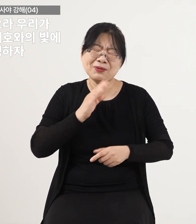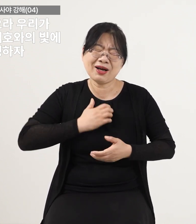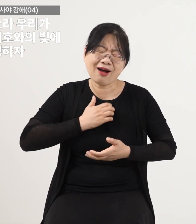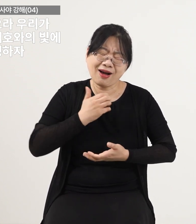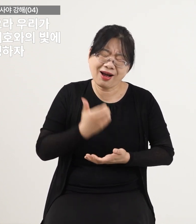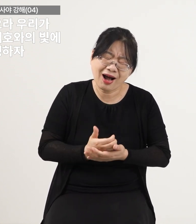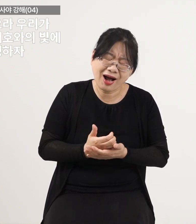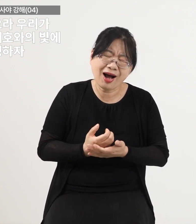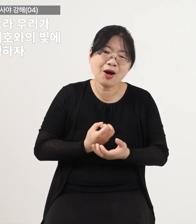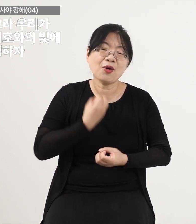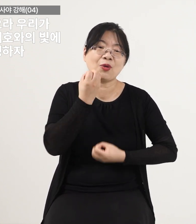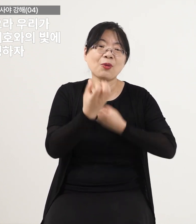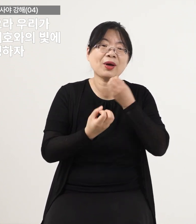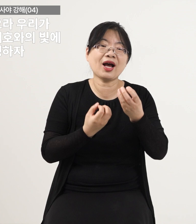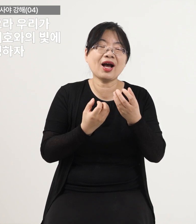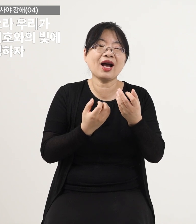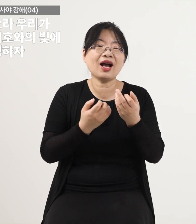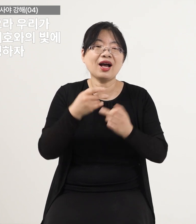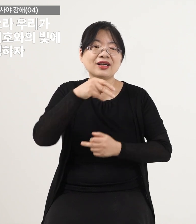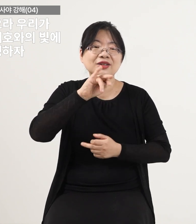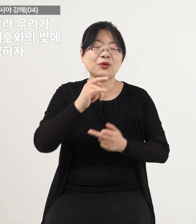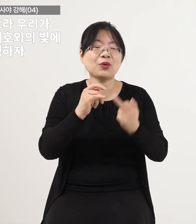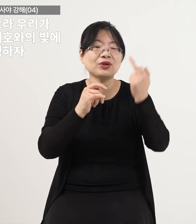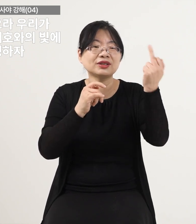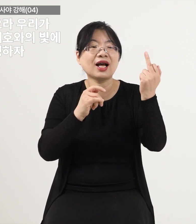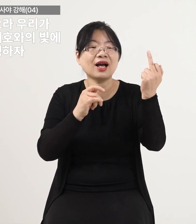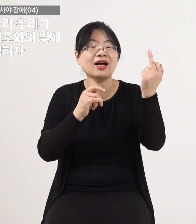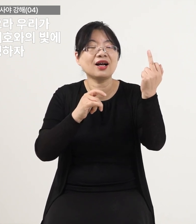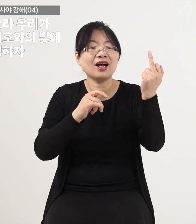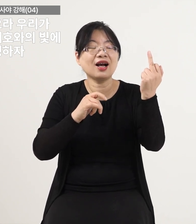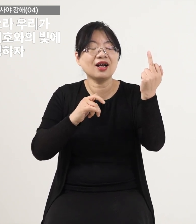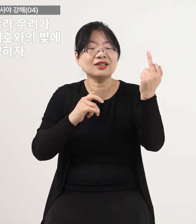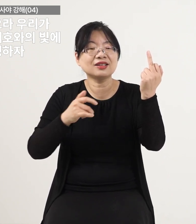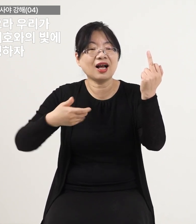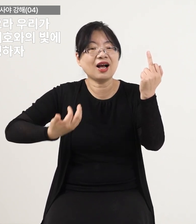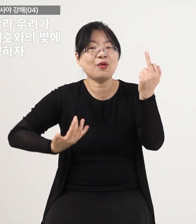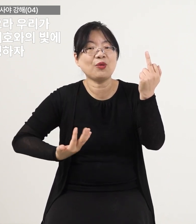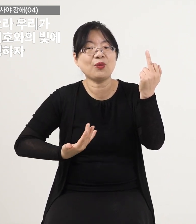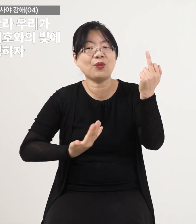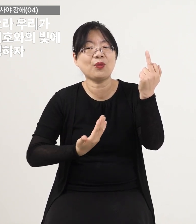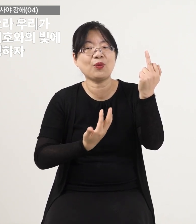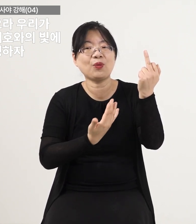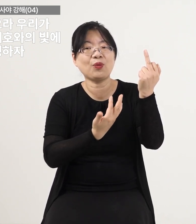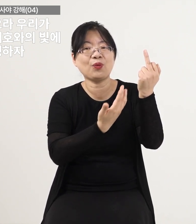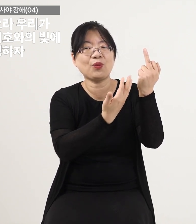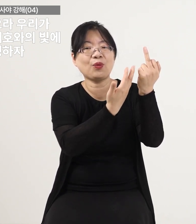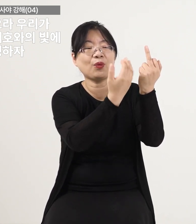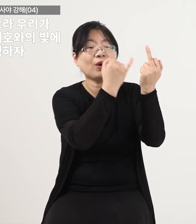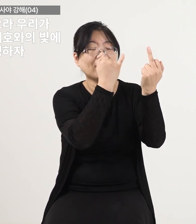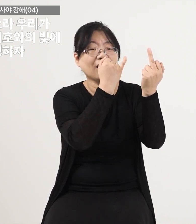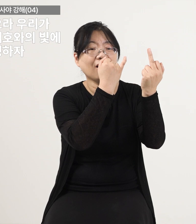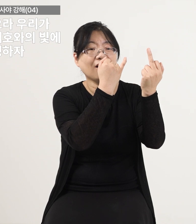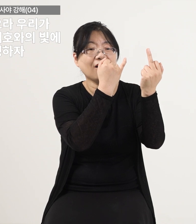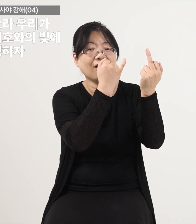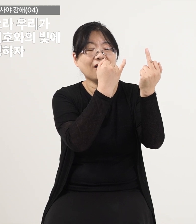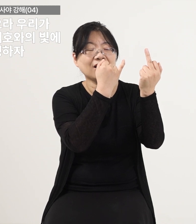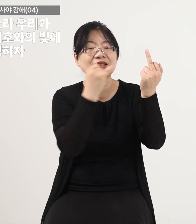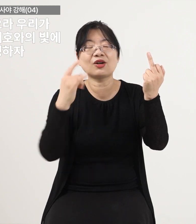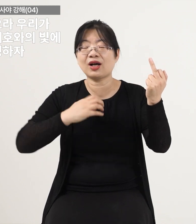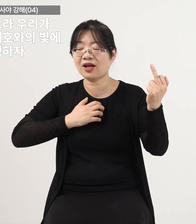거예요. 이거 올라가는 방향인데 시온산을 향해서 쇄도하는 거예요.